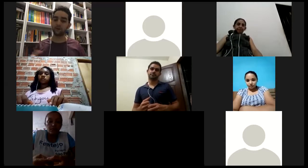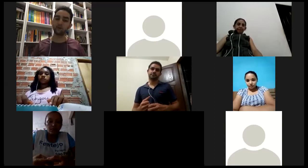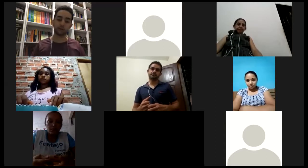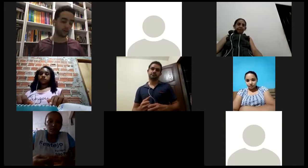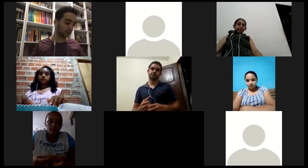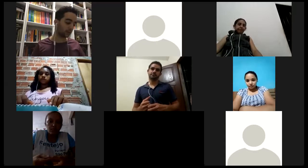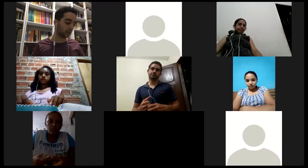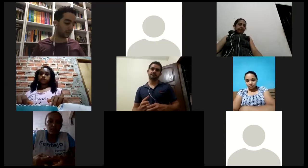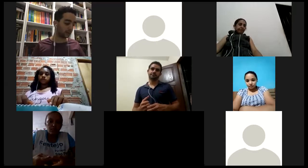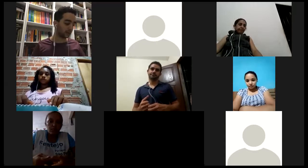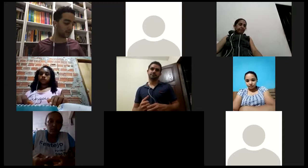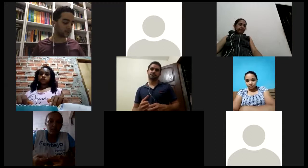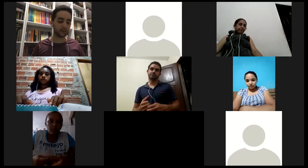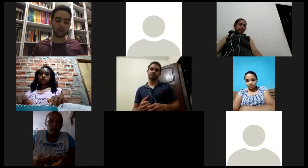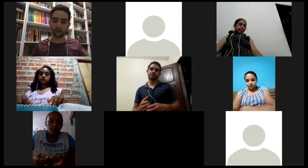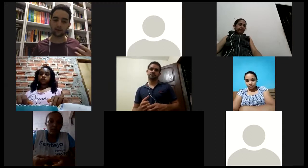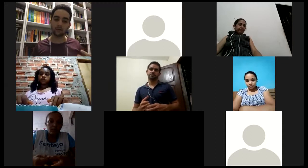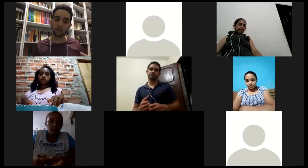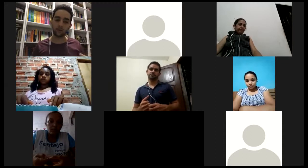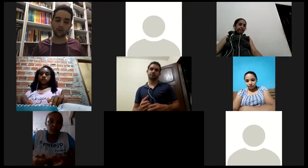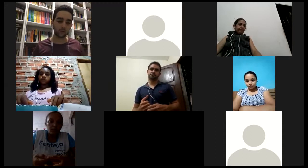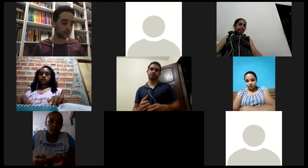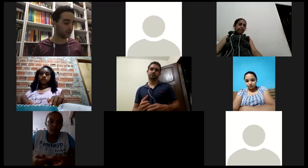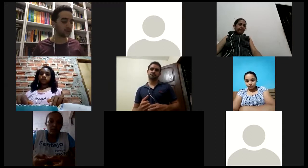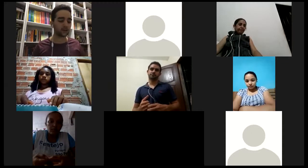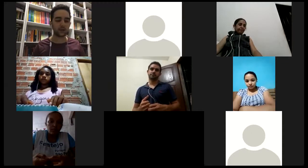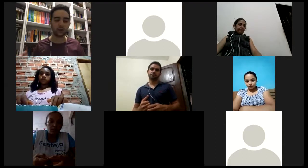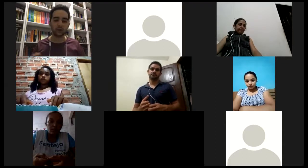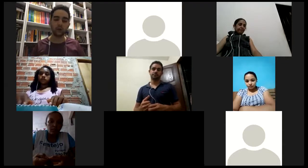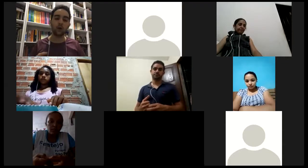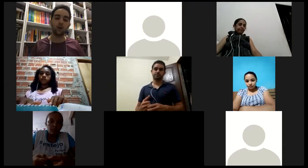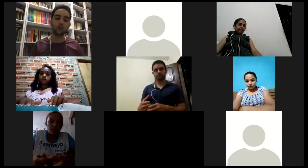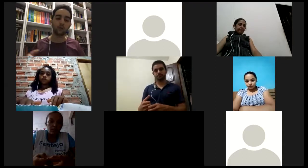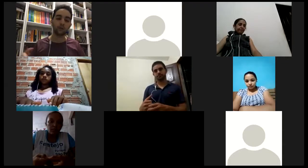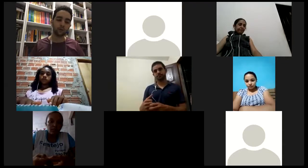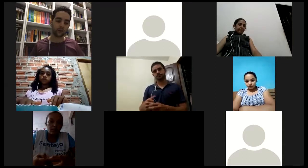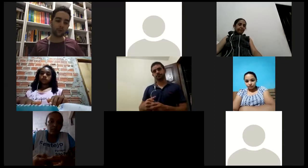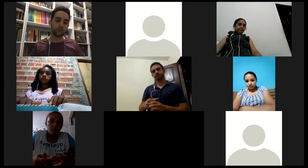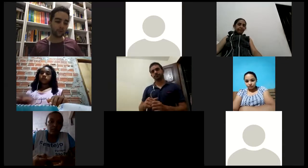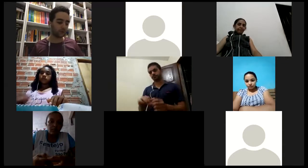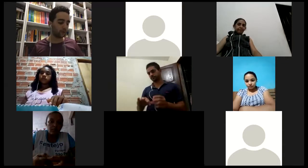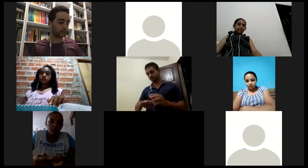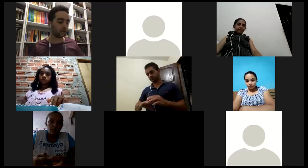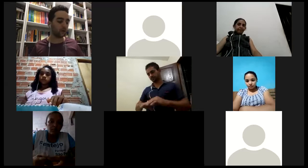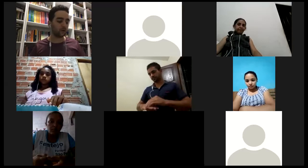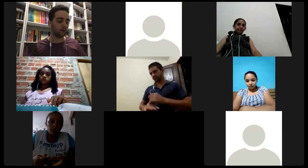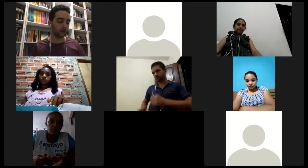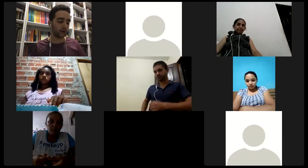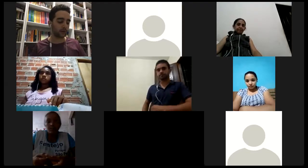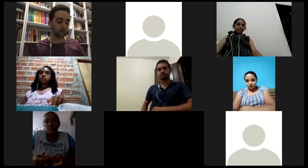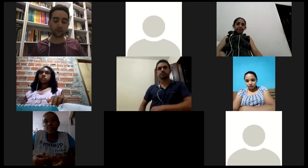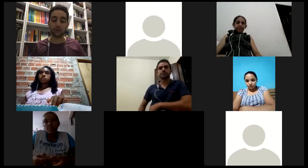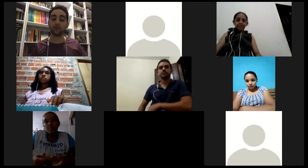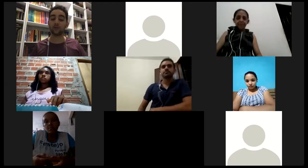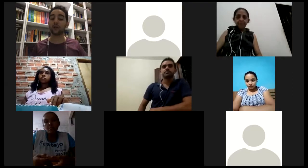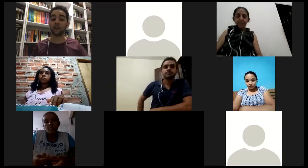frutas eu tinha trago 15 sinais, porque eu sabia que elas eram um pouco mais compostas e a gente tinha um conteúdo teórico um pouco maior. Os escolares